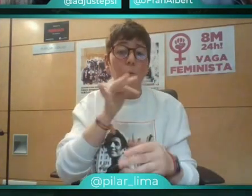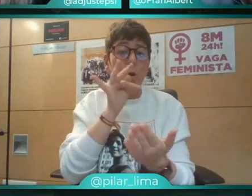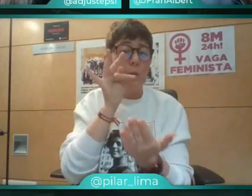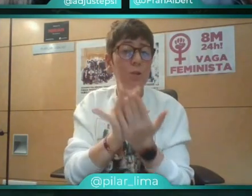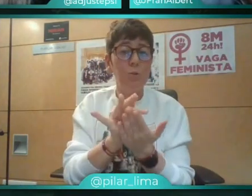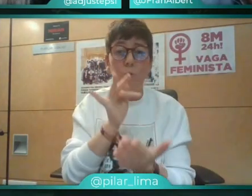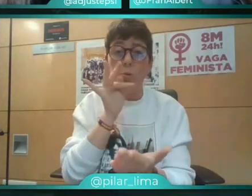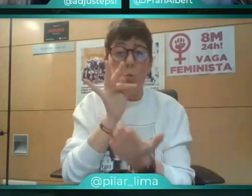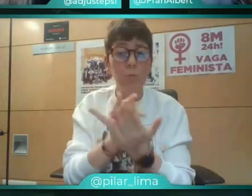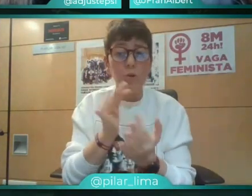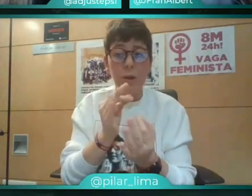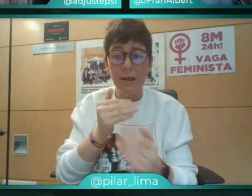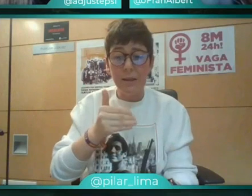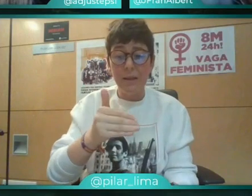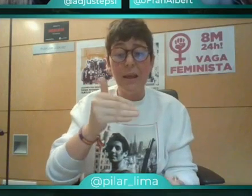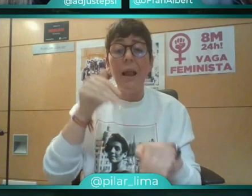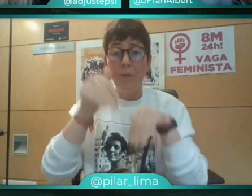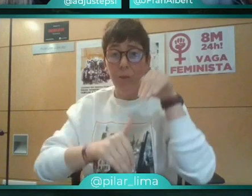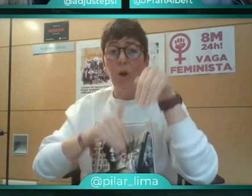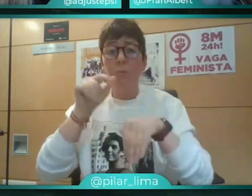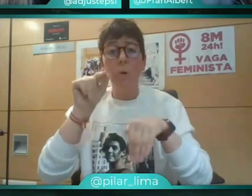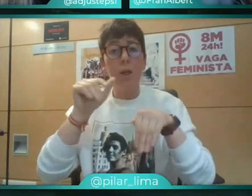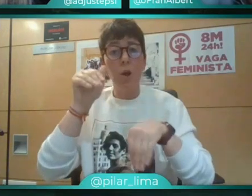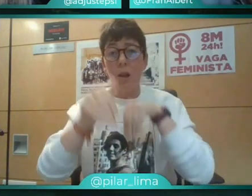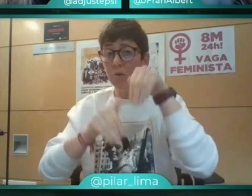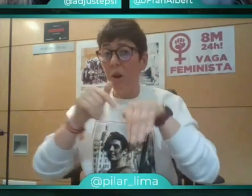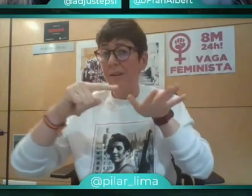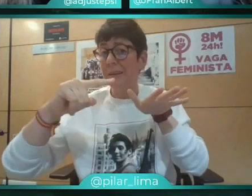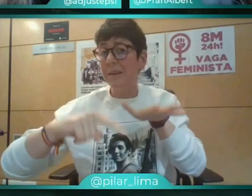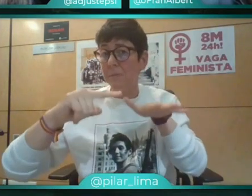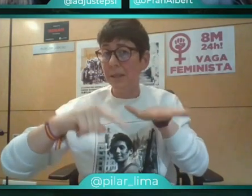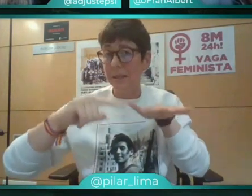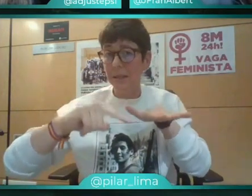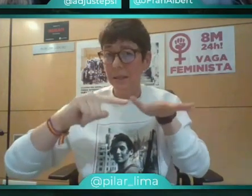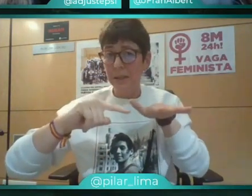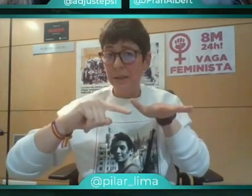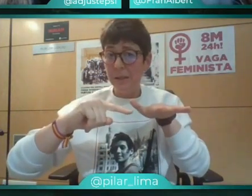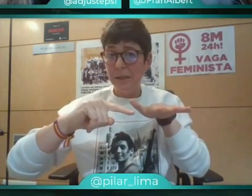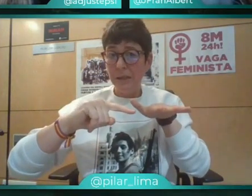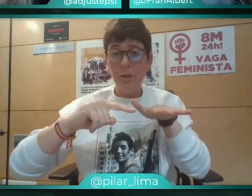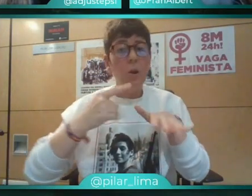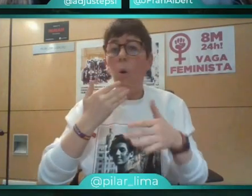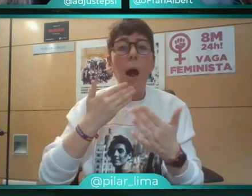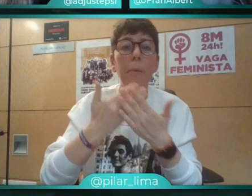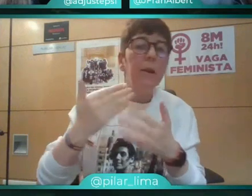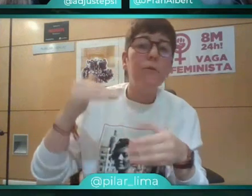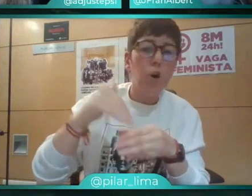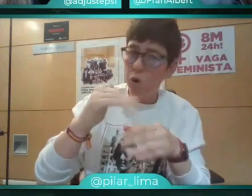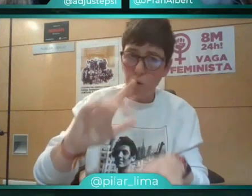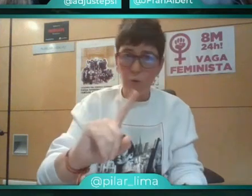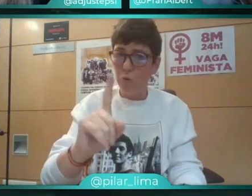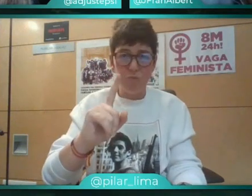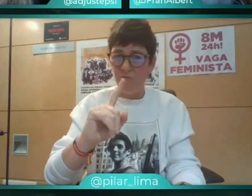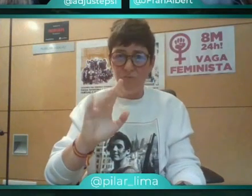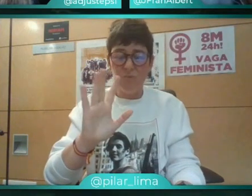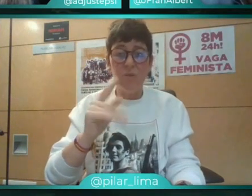a las personas que nos están viendo o escuchando y es que tenemos un compromiso para bueno tenemos un momento electoral importante unos